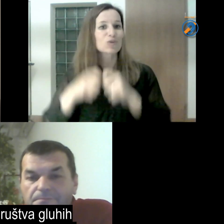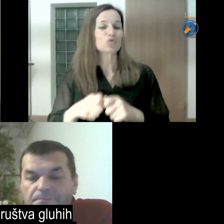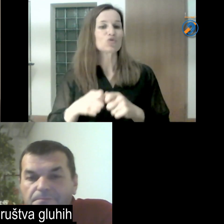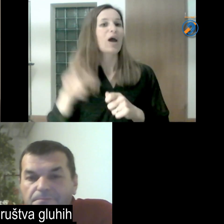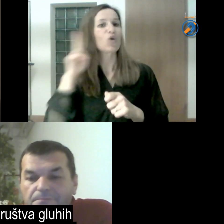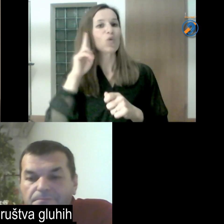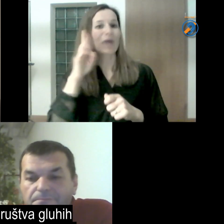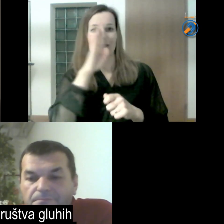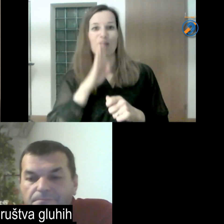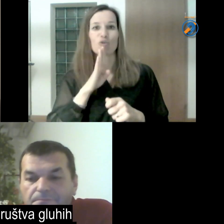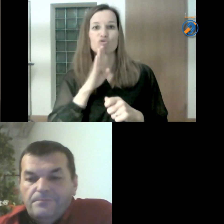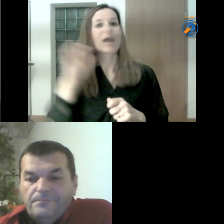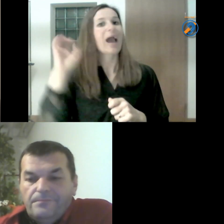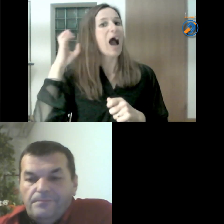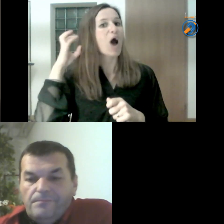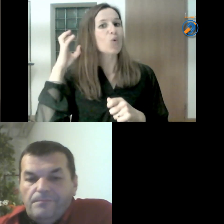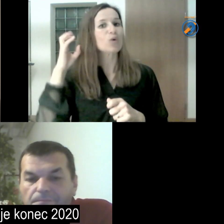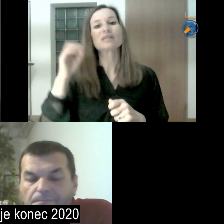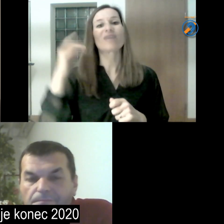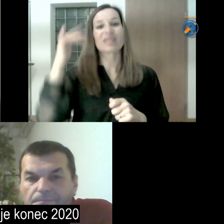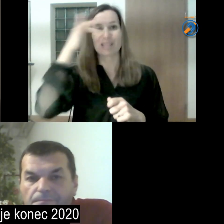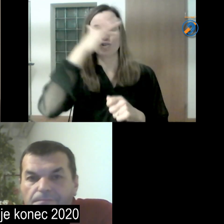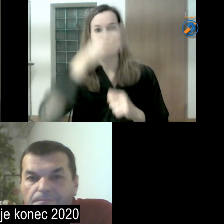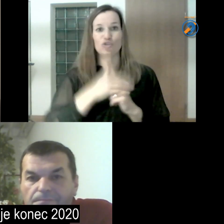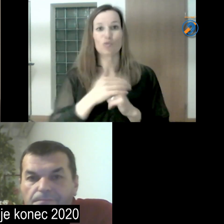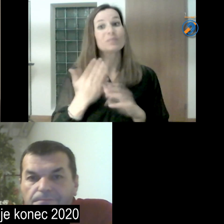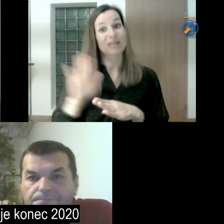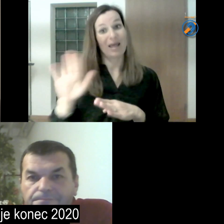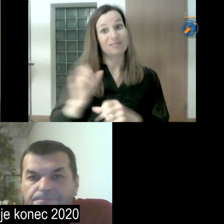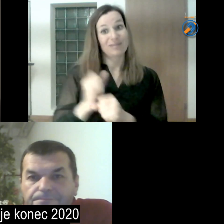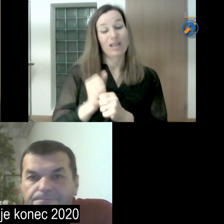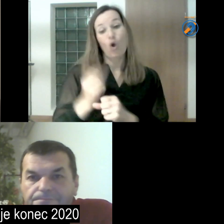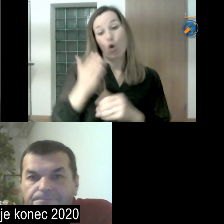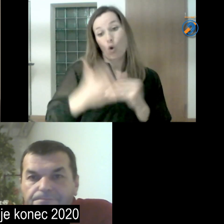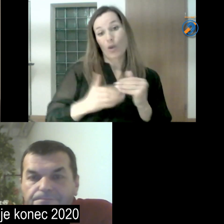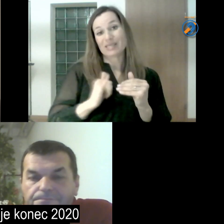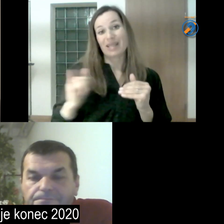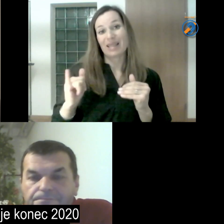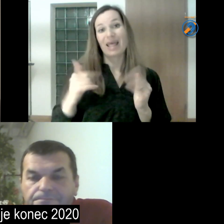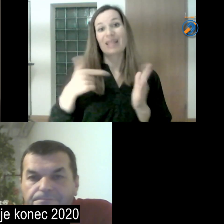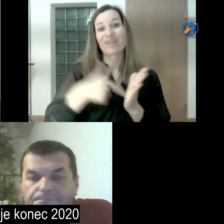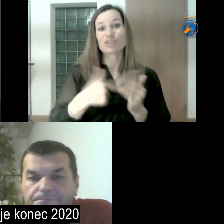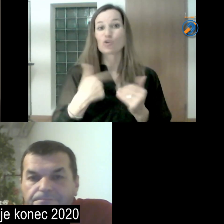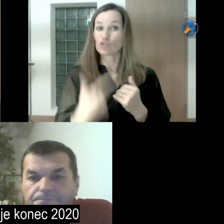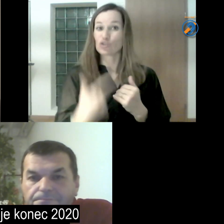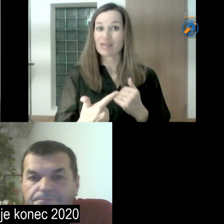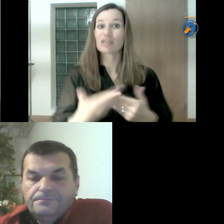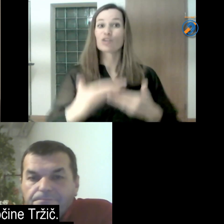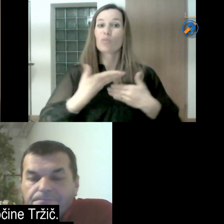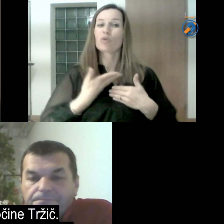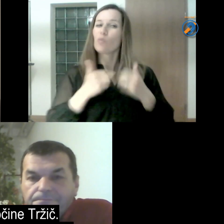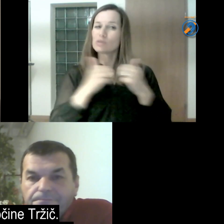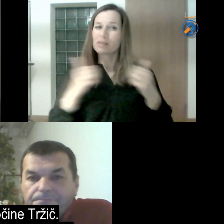naglušnih Auris v Tržiču. Za svoje delo je konec leta 2020 prejel posebno